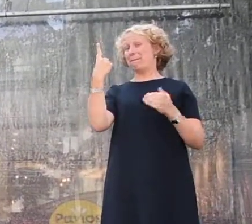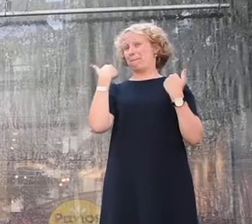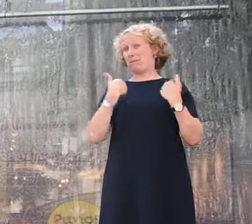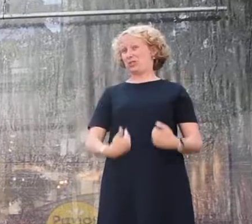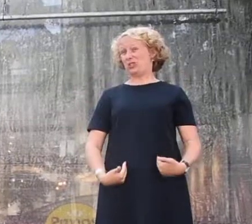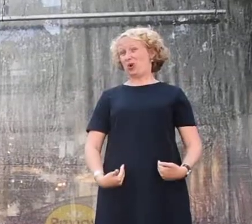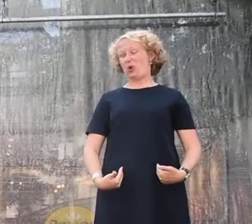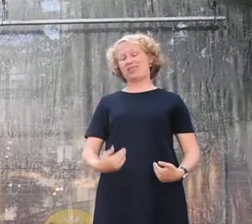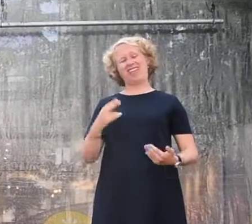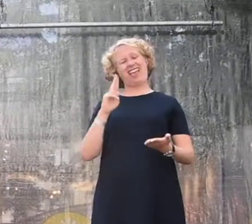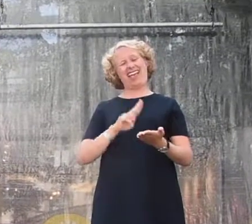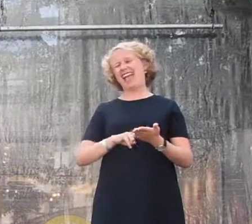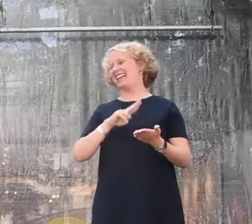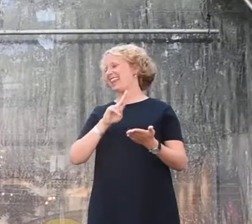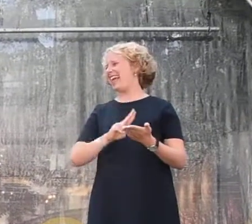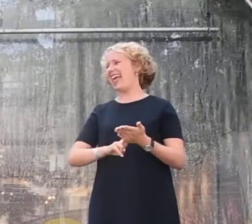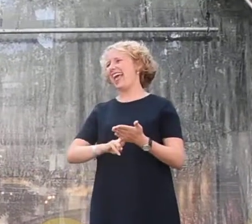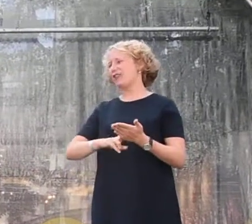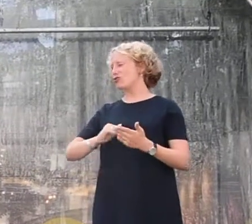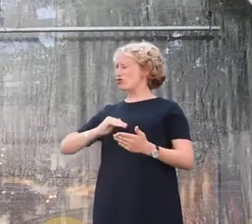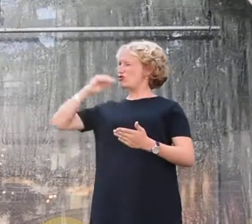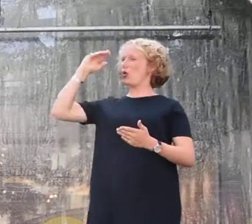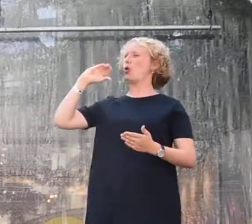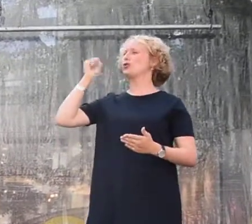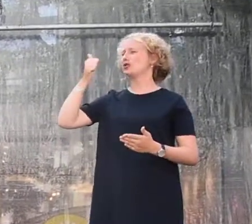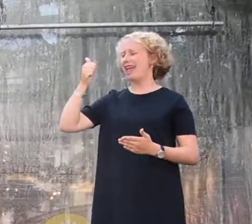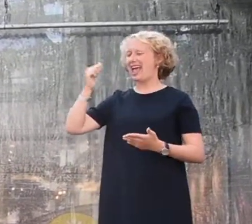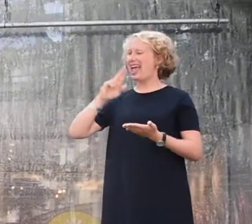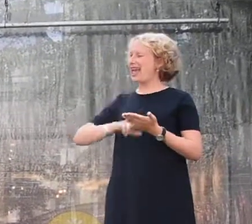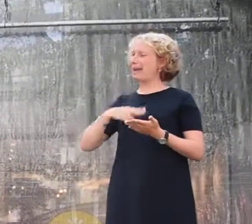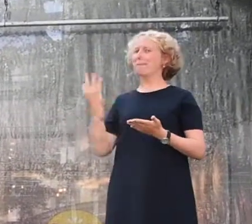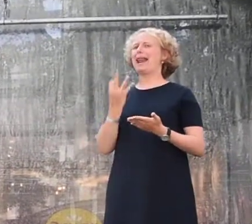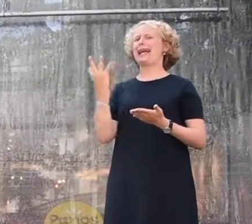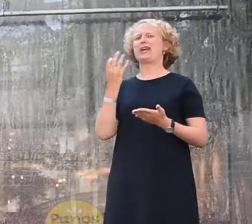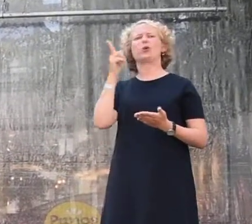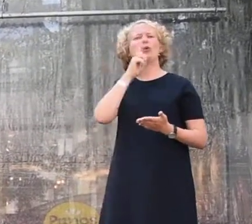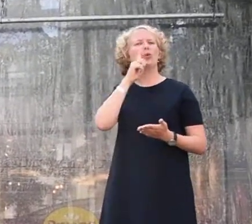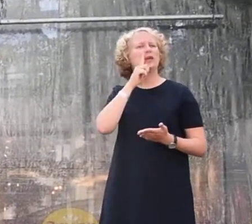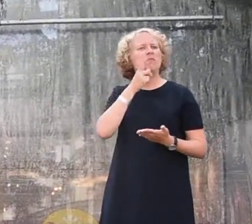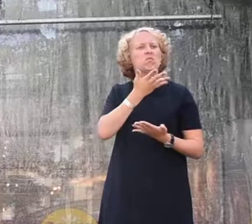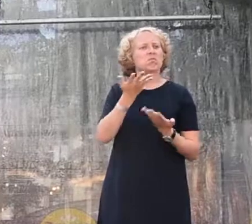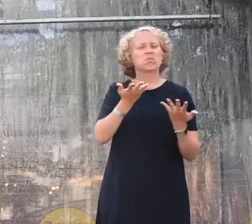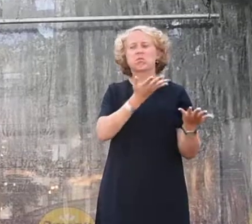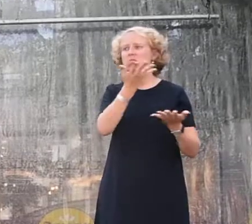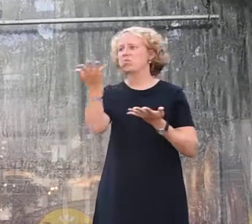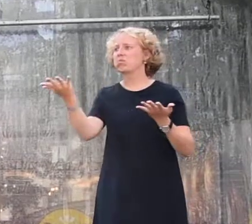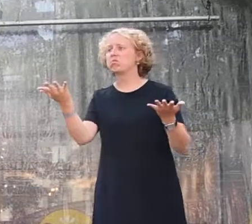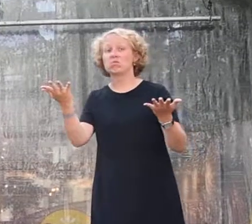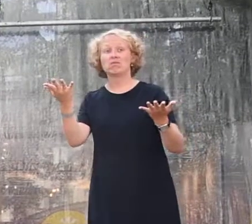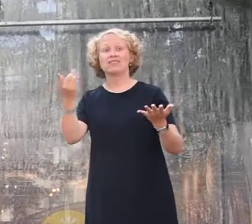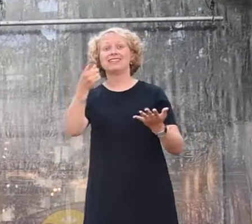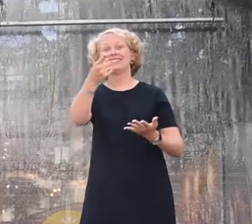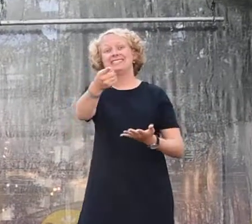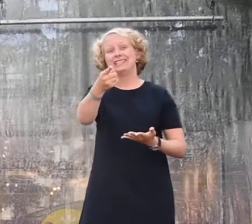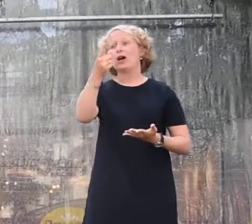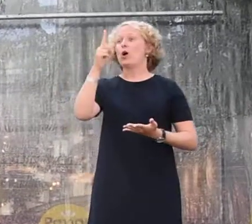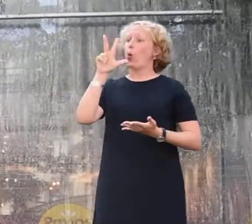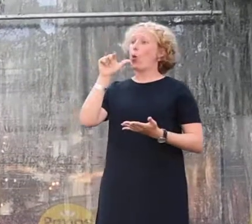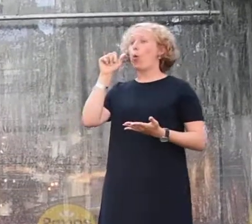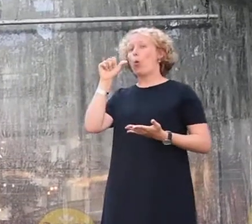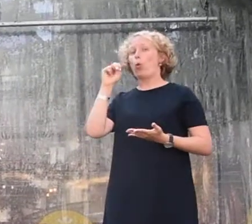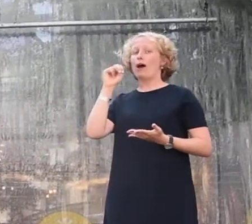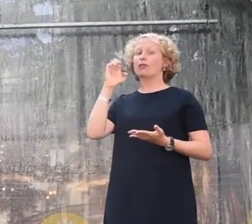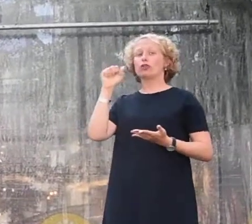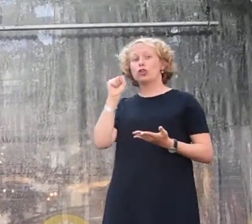de grootste songwriter uit het Nederlandstalige landschap. Heeft iemand een idee wie dat is? Wannes. Wannes van der Velde, ja. Jeff